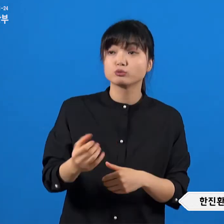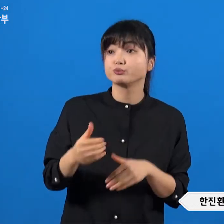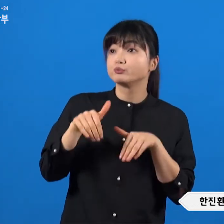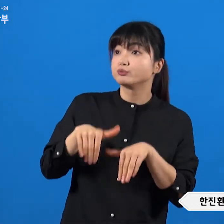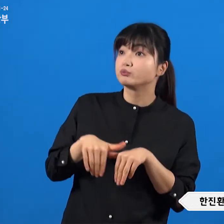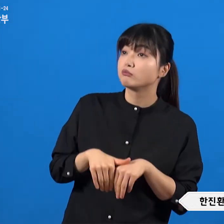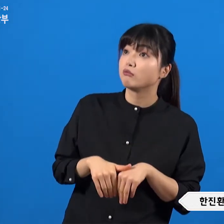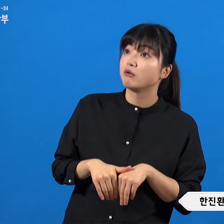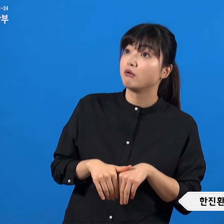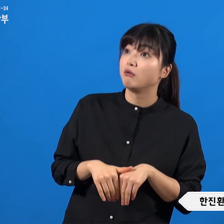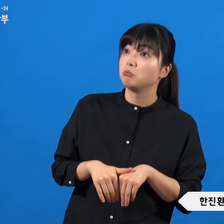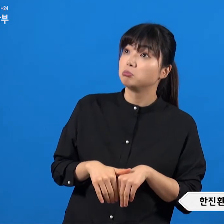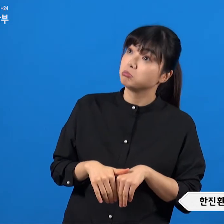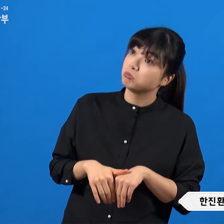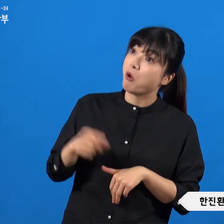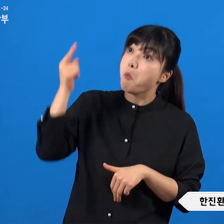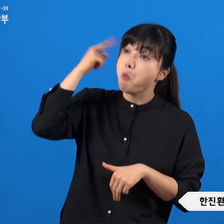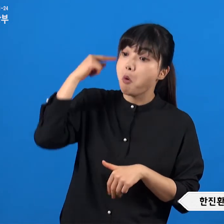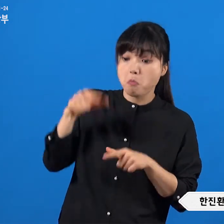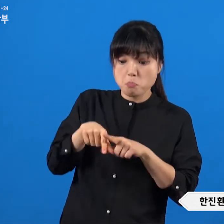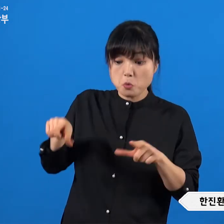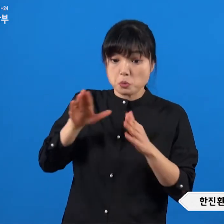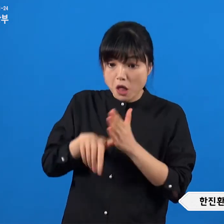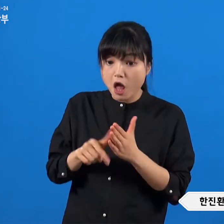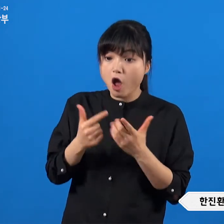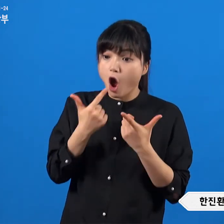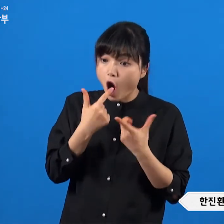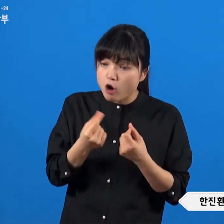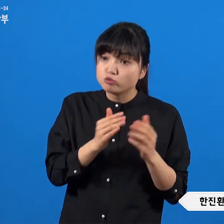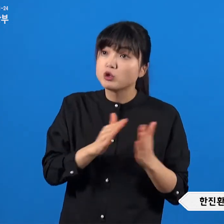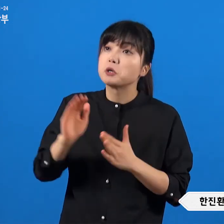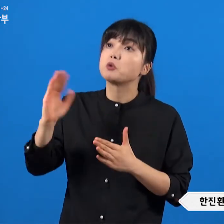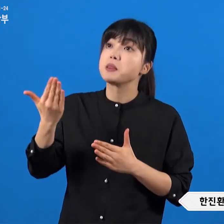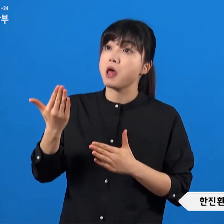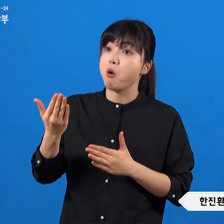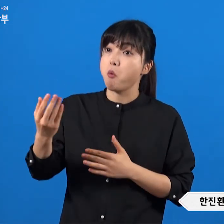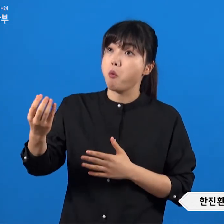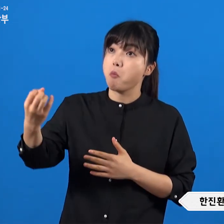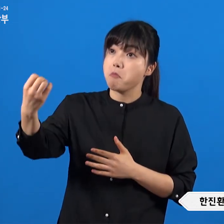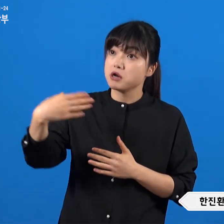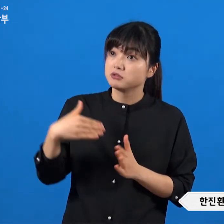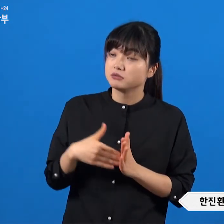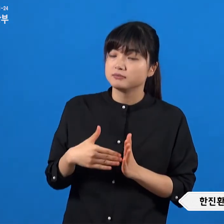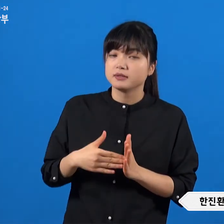종업원이 평소대로 하면 된다고 해서 했는데요 그랬습니다.